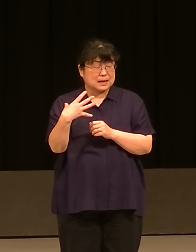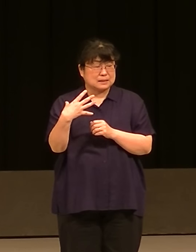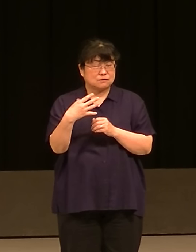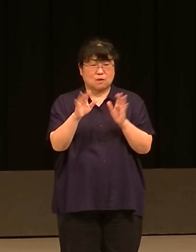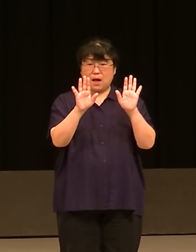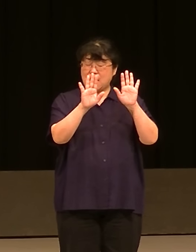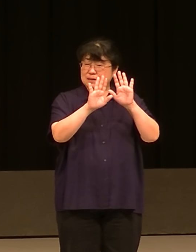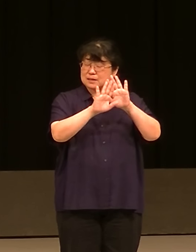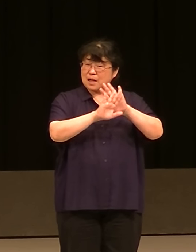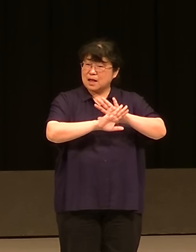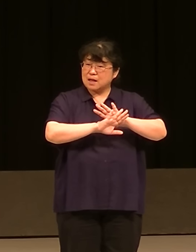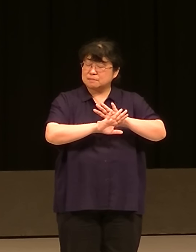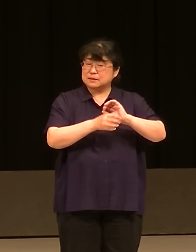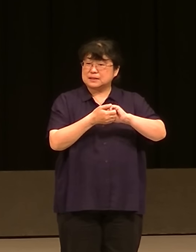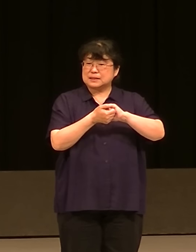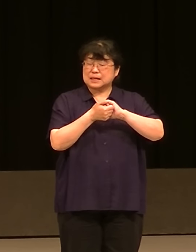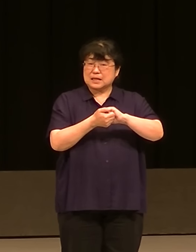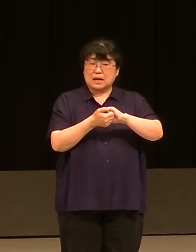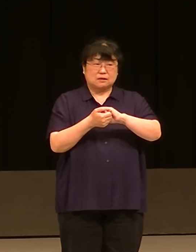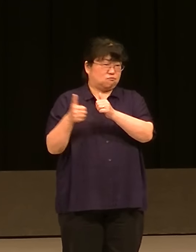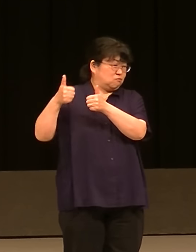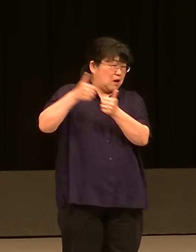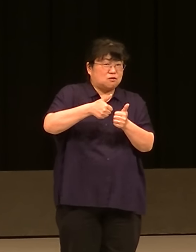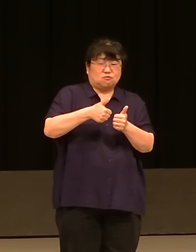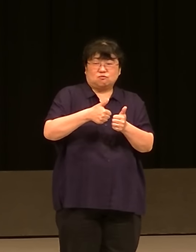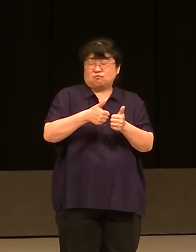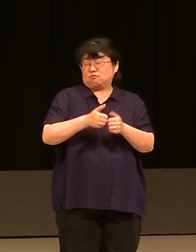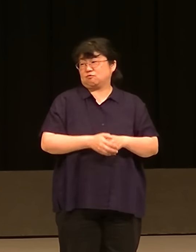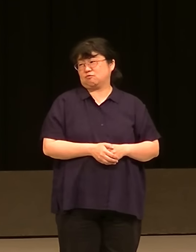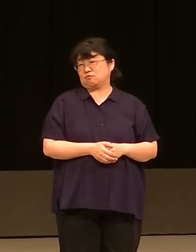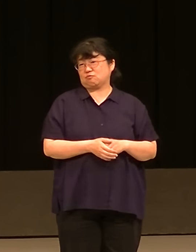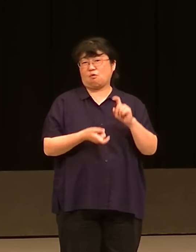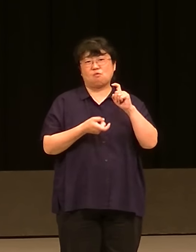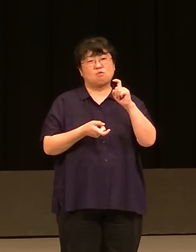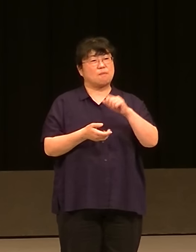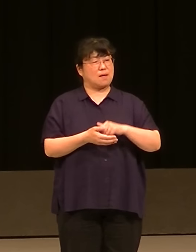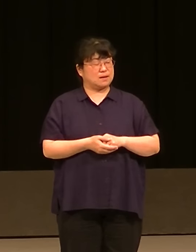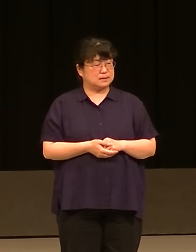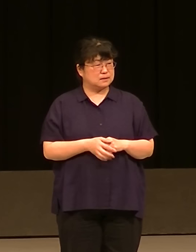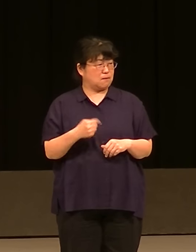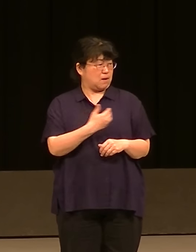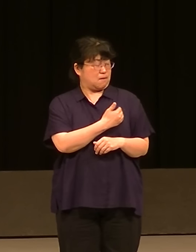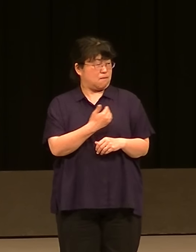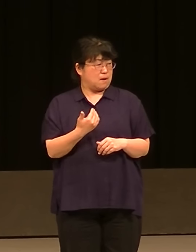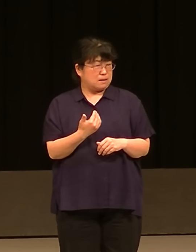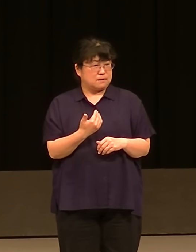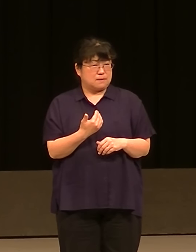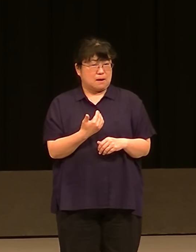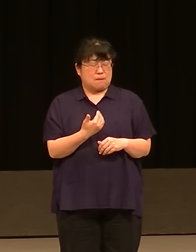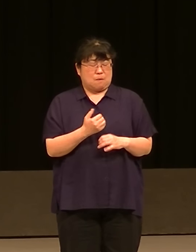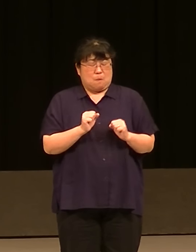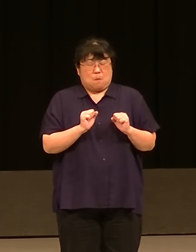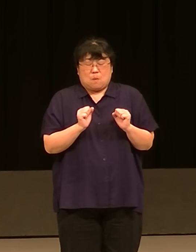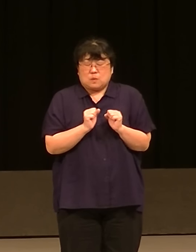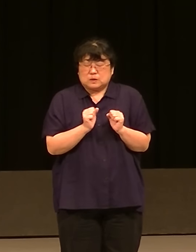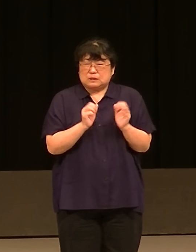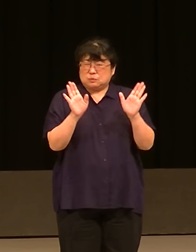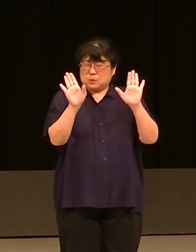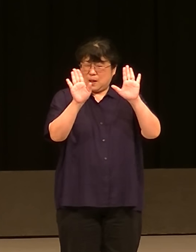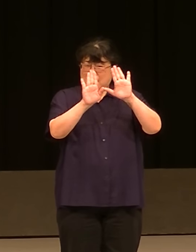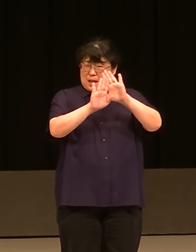に必ず勝利するということでございます。今、我々はとんでもない恐ろしい暗闇